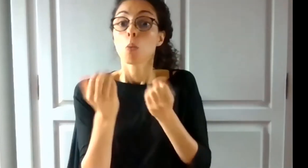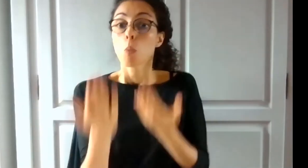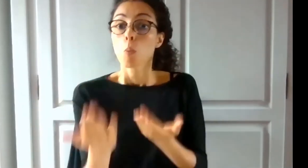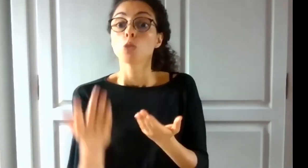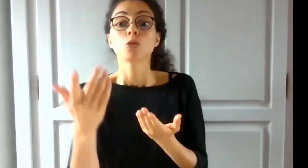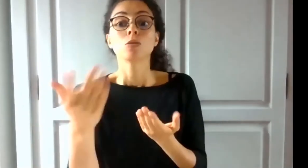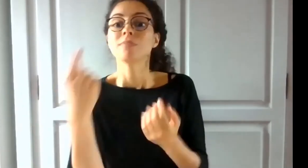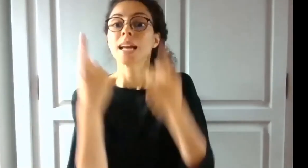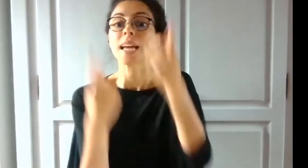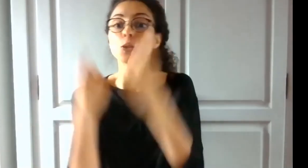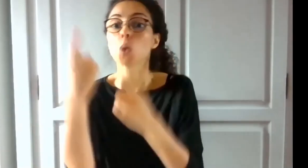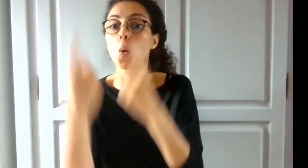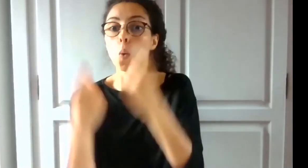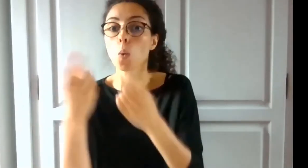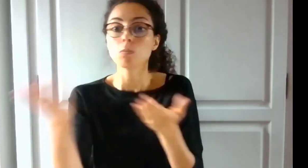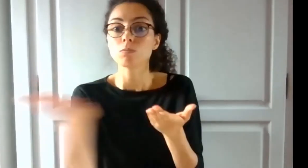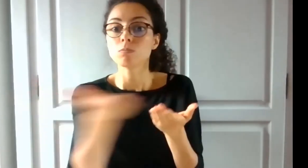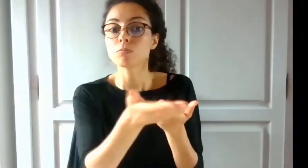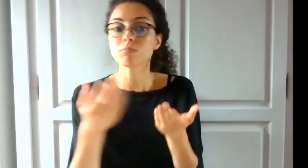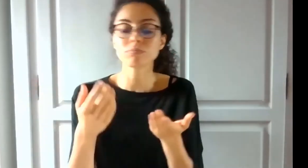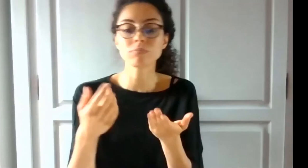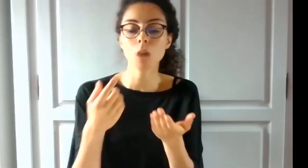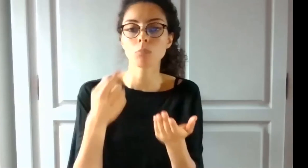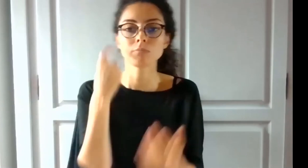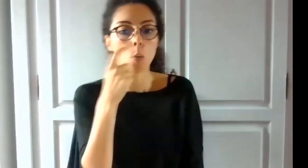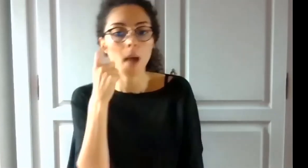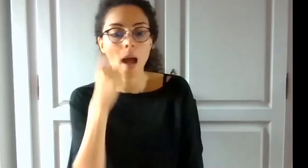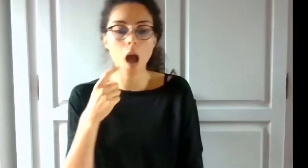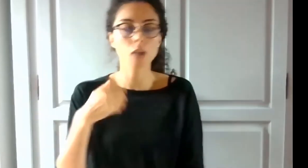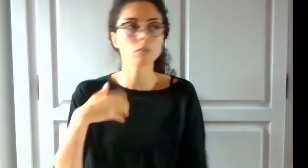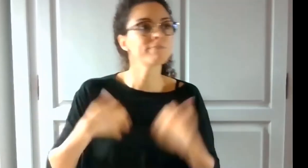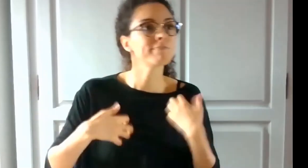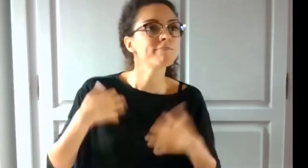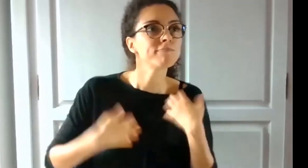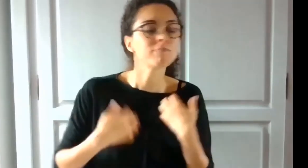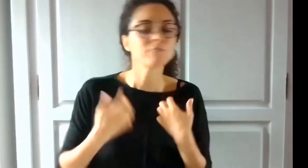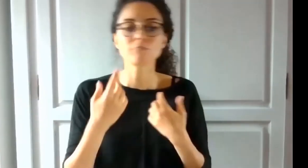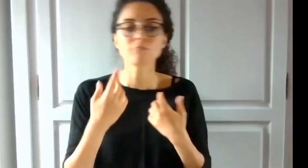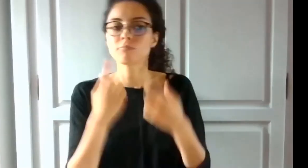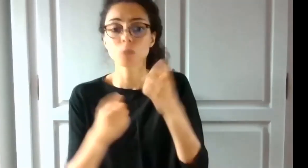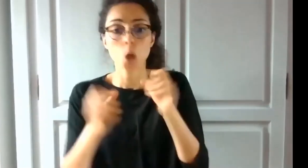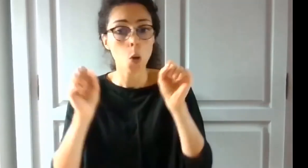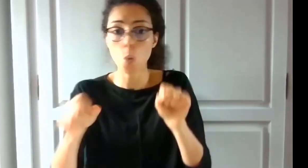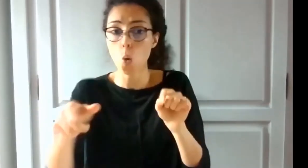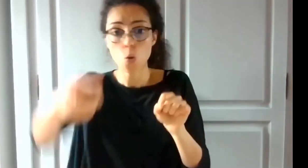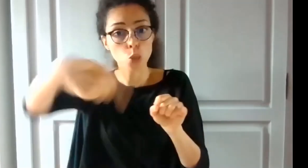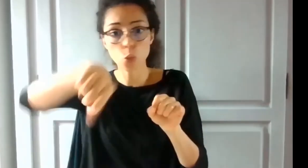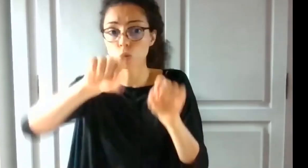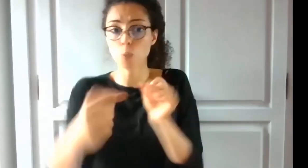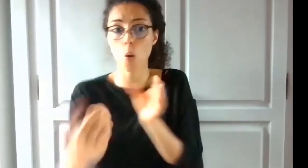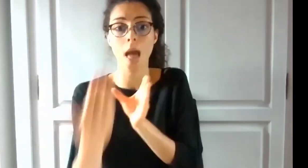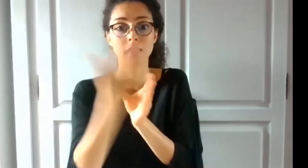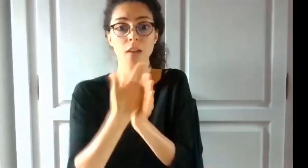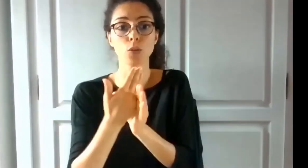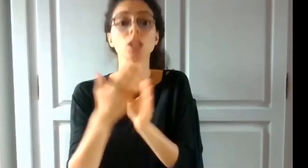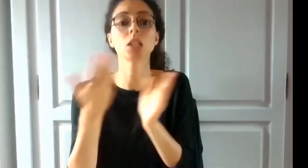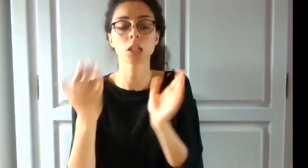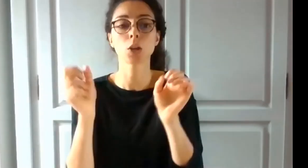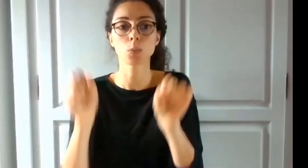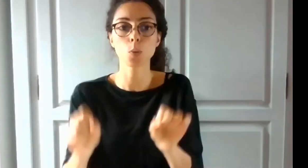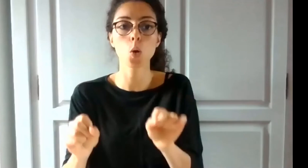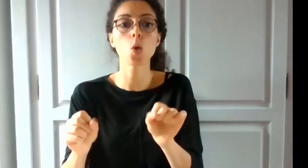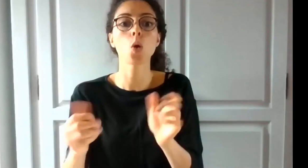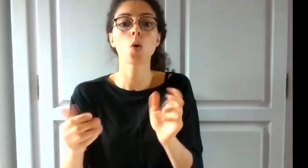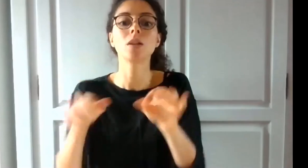éventuellement vos interrogations. Si vous le souhaitez, vous pouvez tous nous demander d'intervenir. Je vous ai signalé que vous pouvez